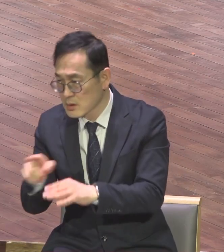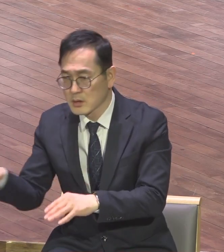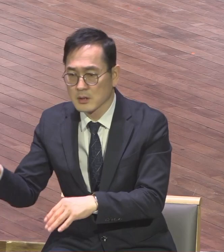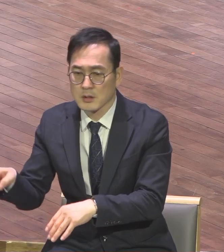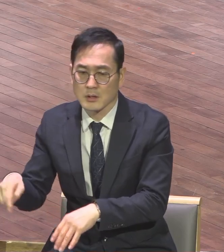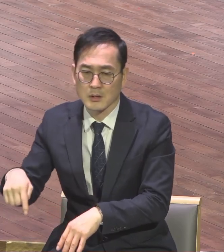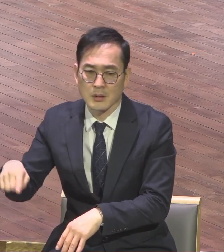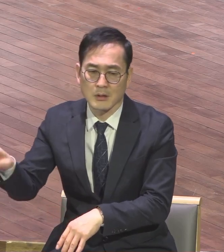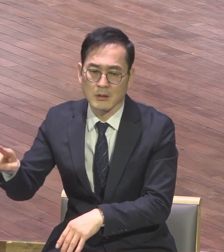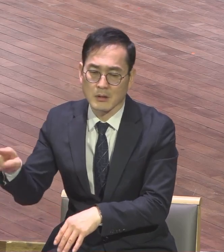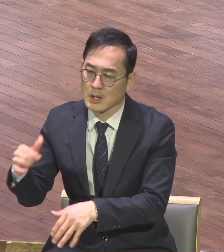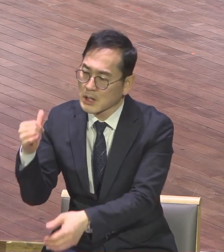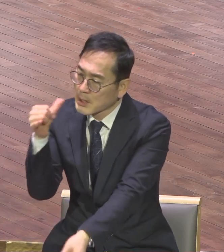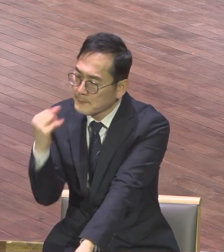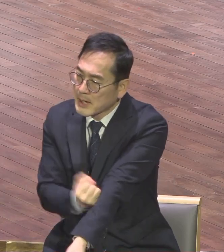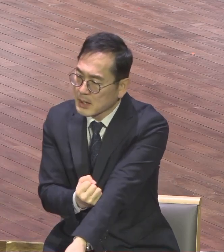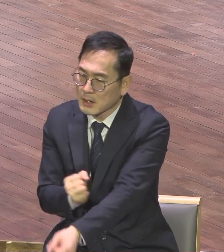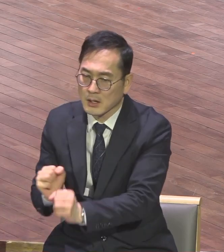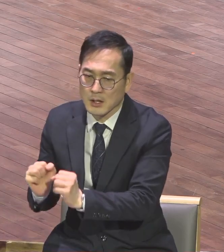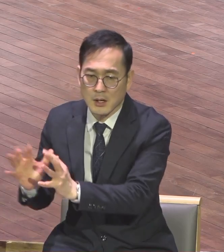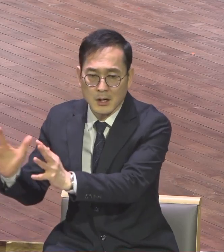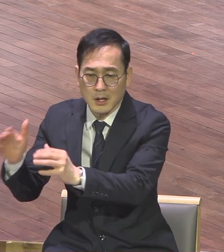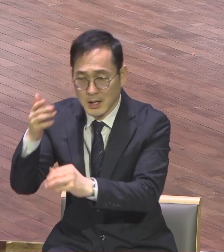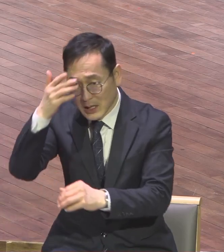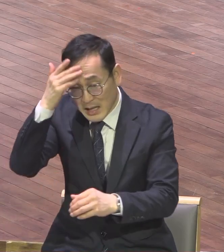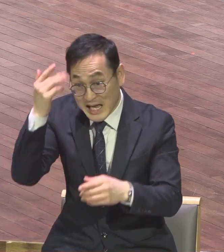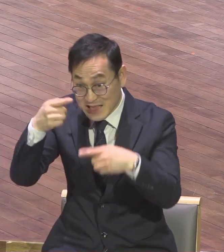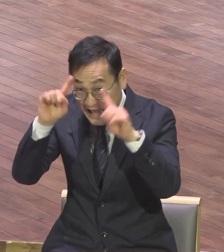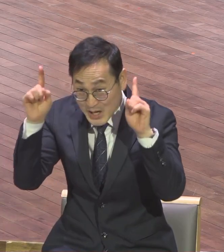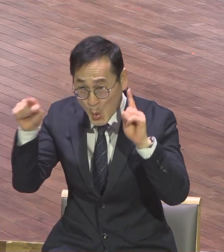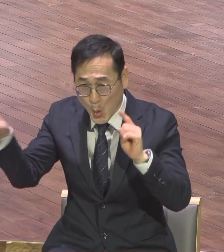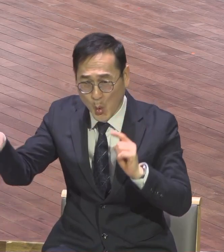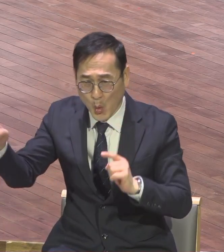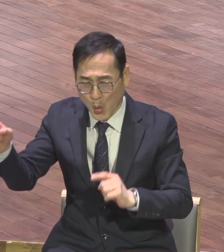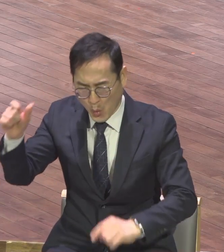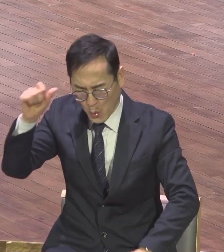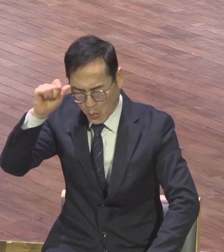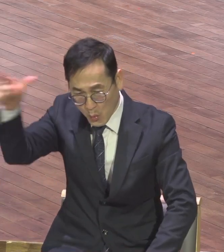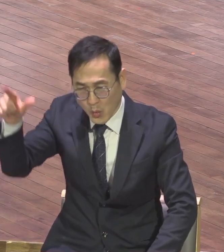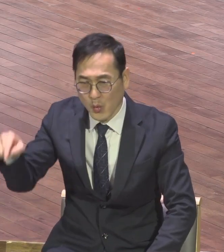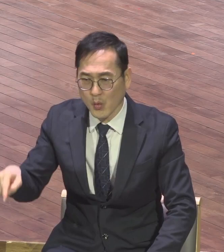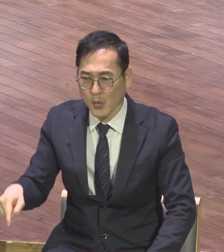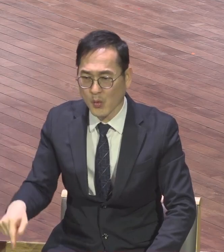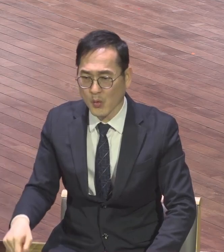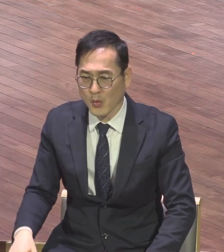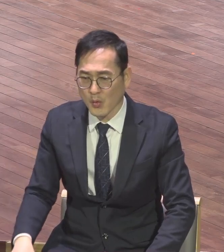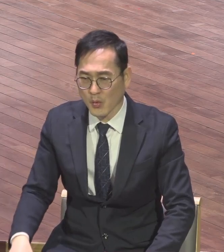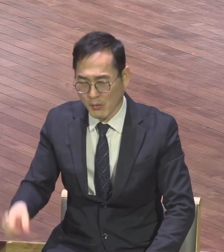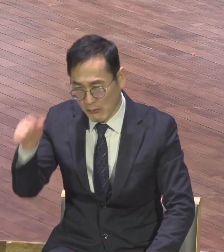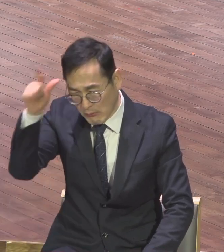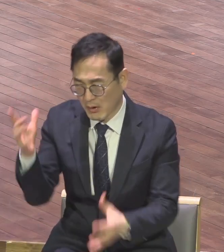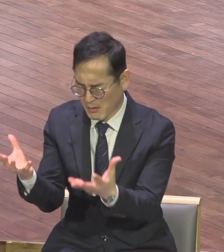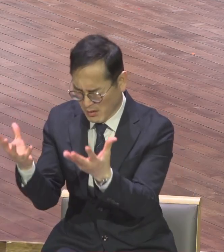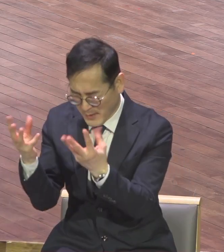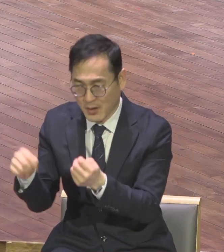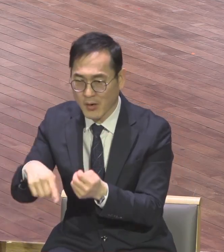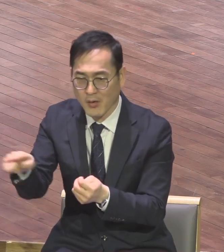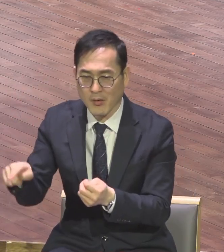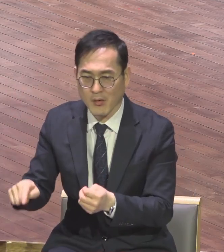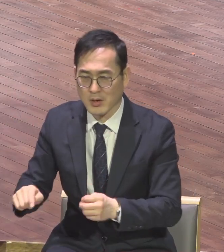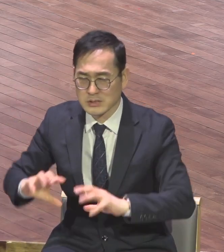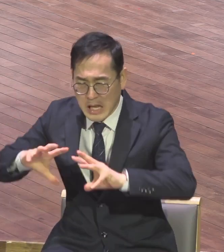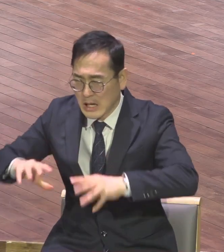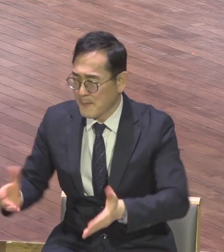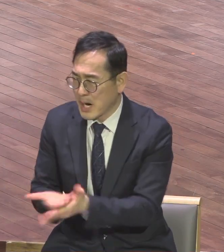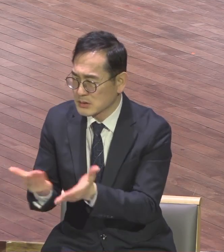복지를 갖춘 미국에서, 최고의 대학이 즐비한 그 미국에서, 그것도 필라델피아에서 어쩔 줄을 모르고 있고 해결 방안이